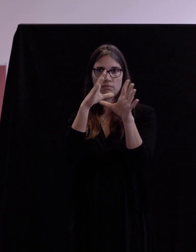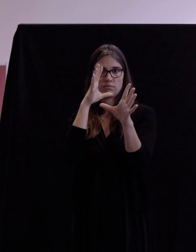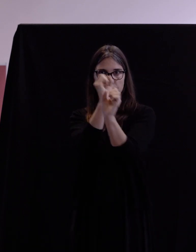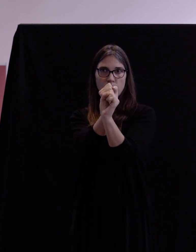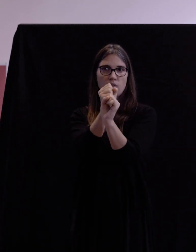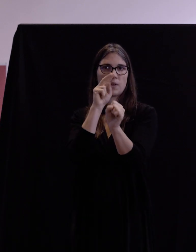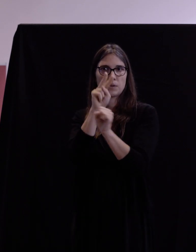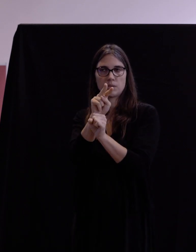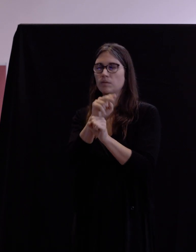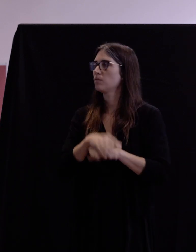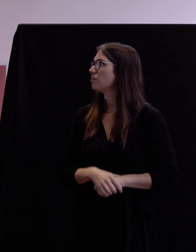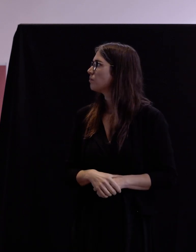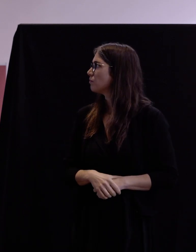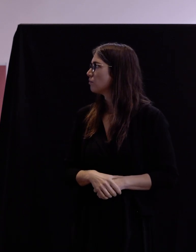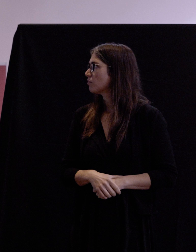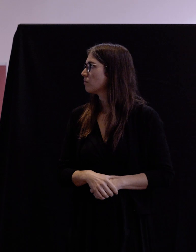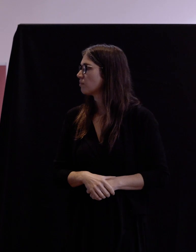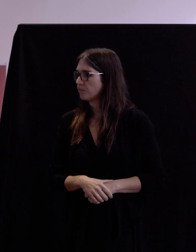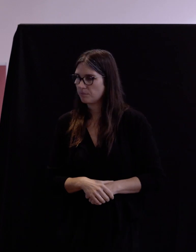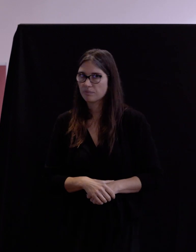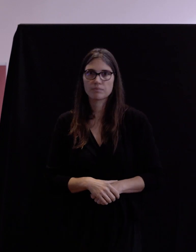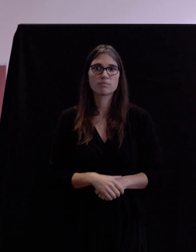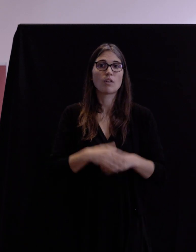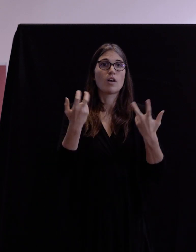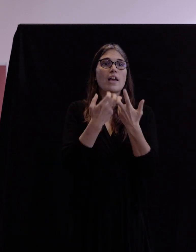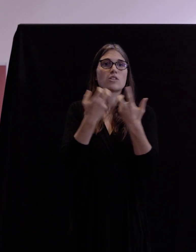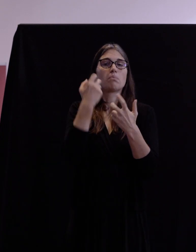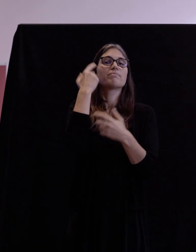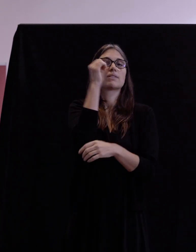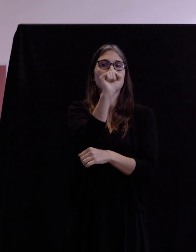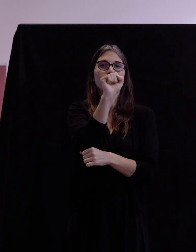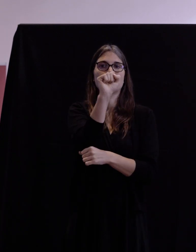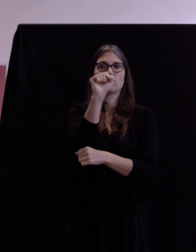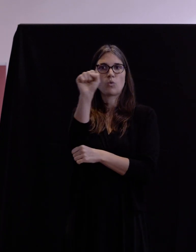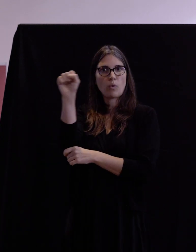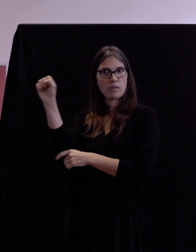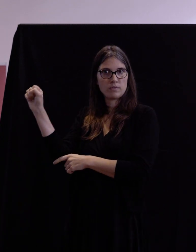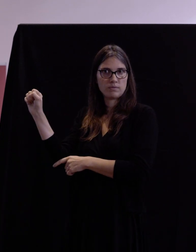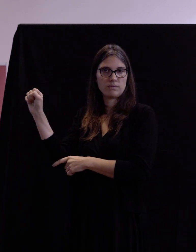ok. Donc, c'est-à-dire que si je tourne ma tête à droite,